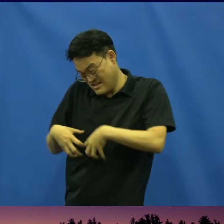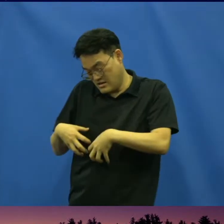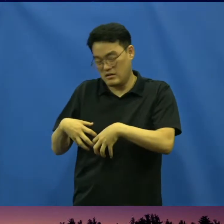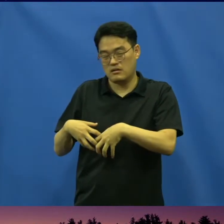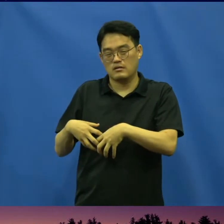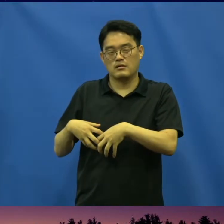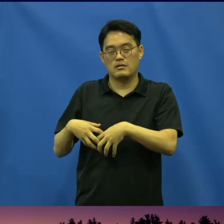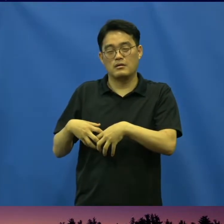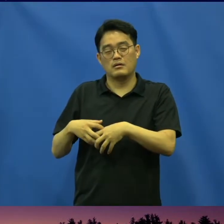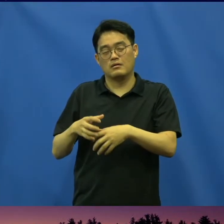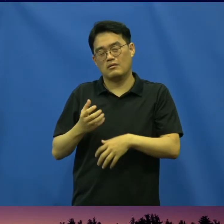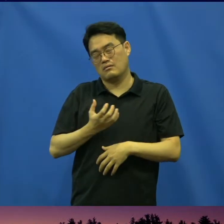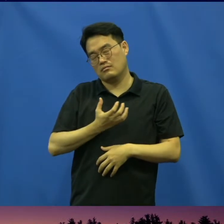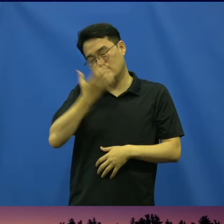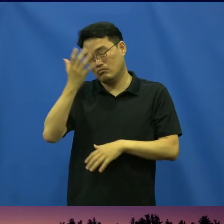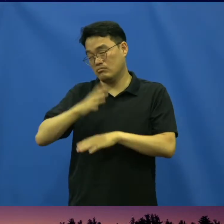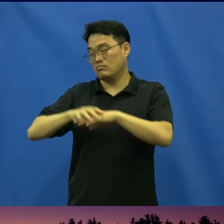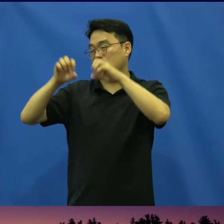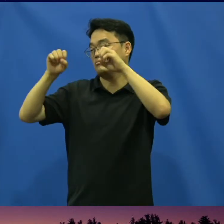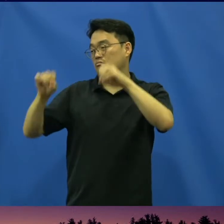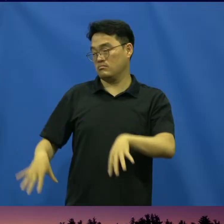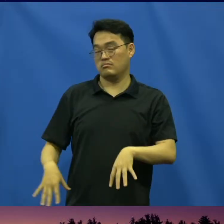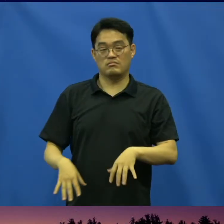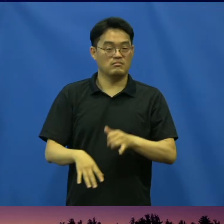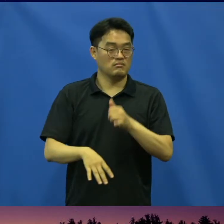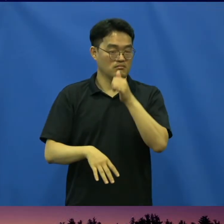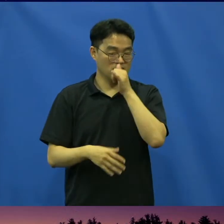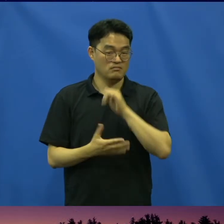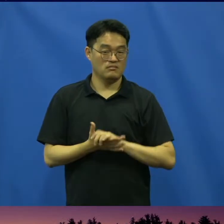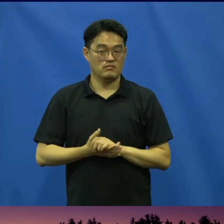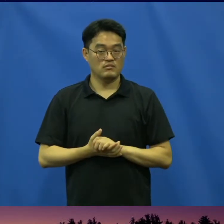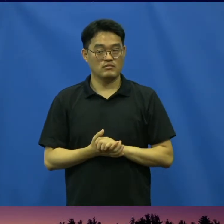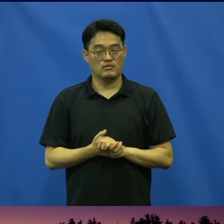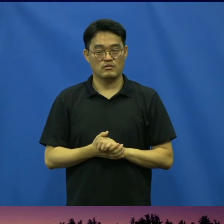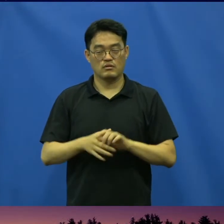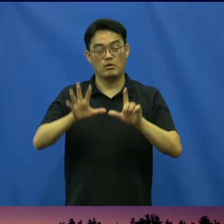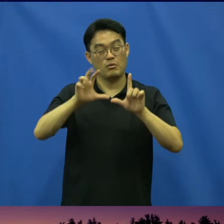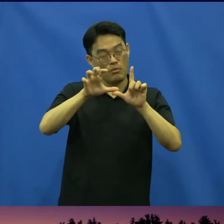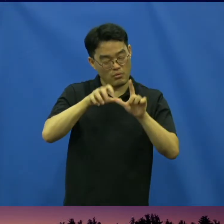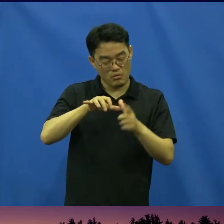헛된 꿈이에요. 헛된 꿈. 갑자기 돈을 버는 거죠. 로또일 거다.